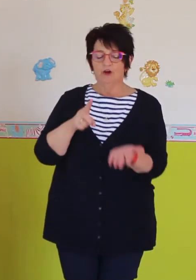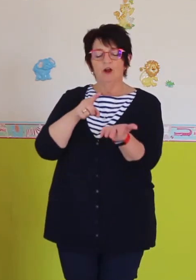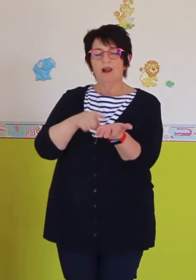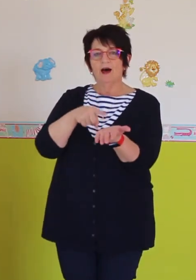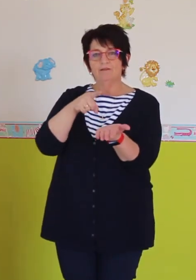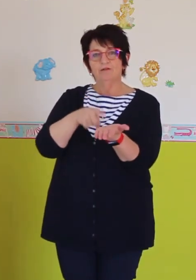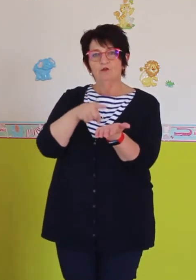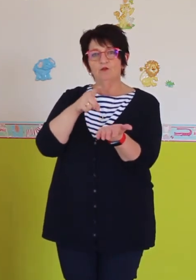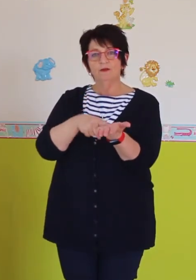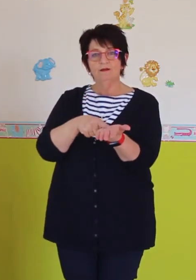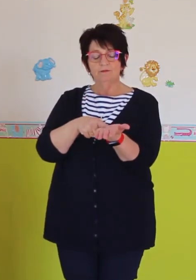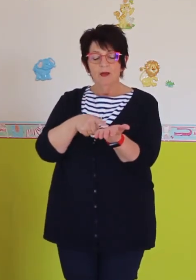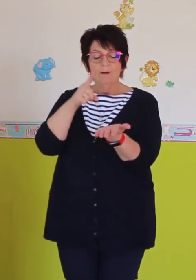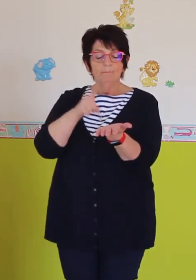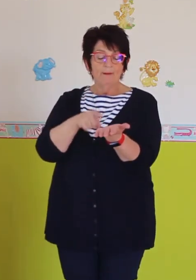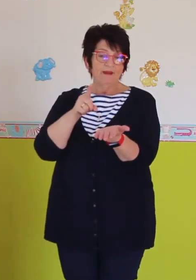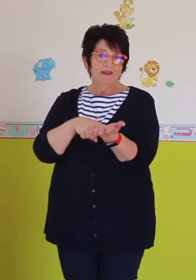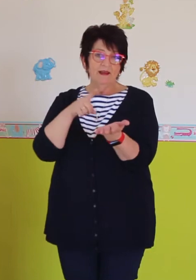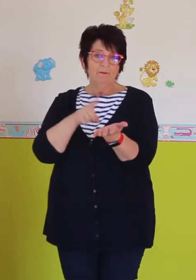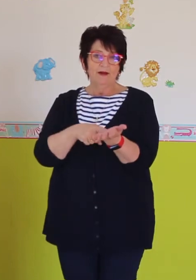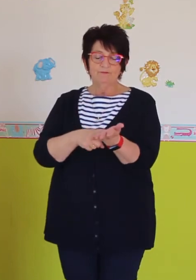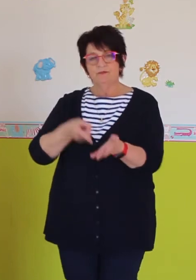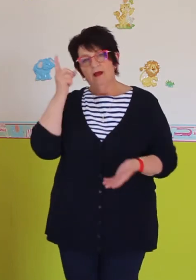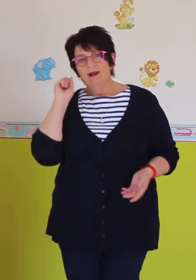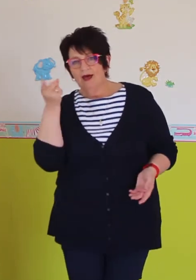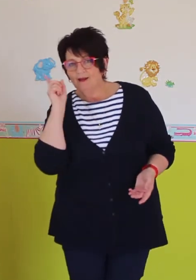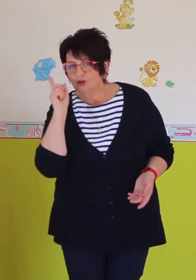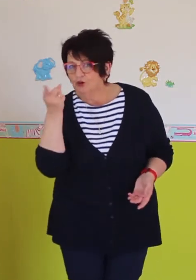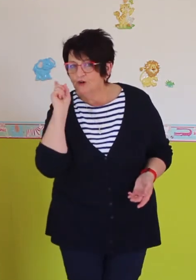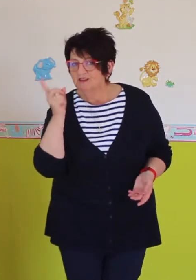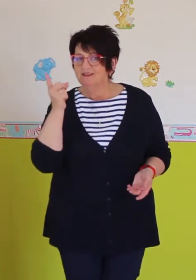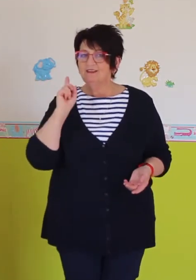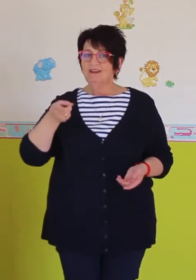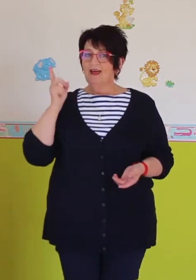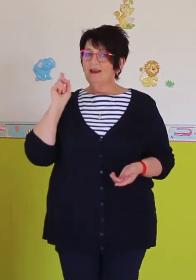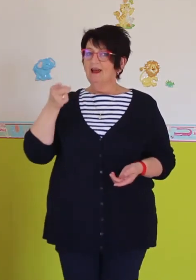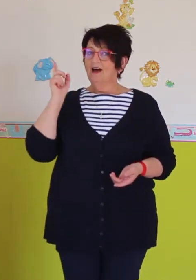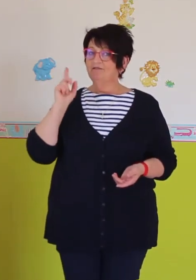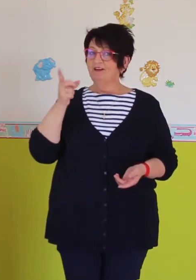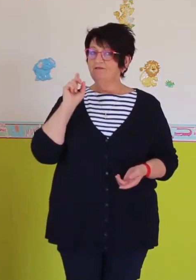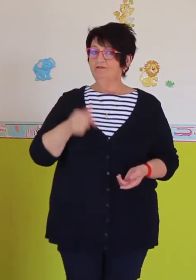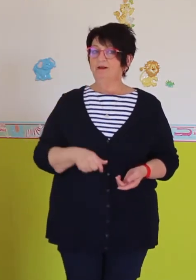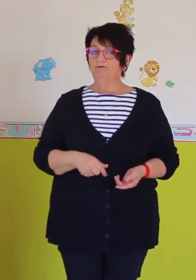la fourmi m'a piqué la main, la coquine, elle avait faim.